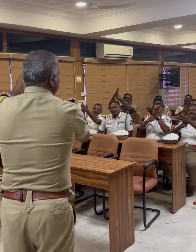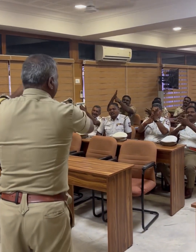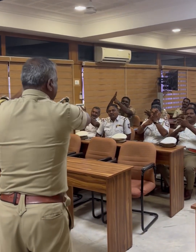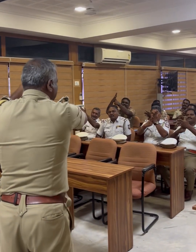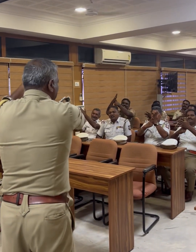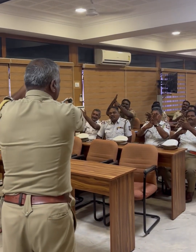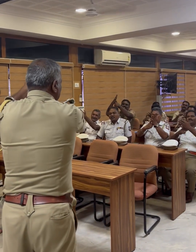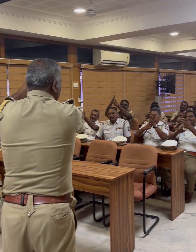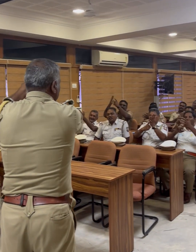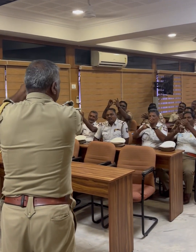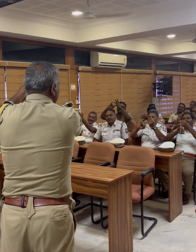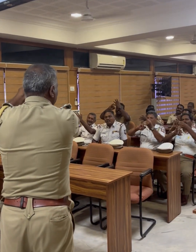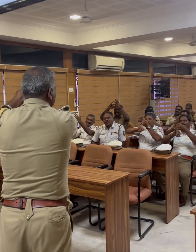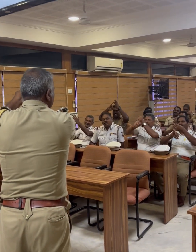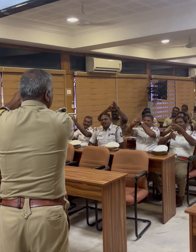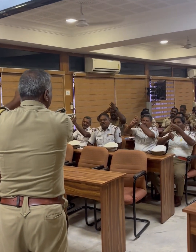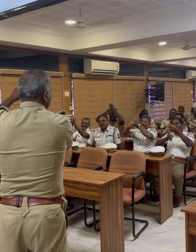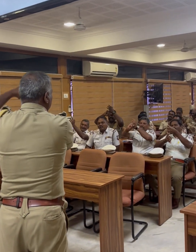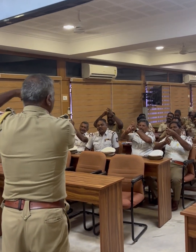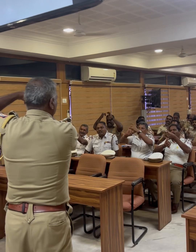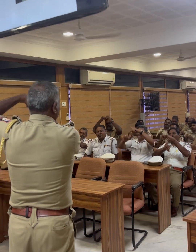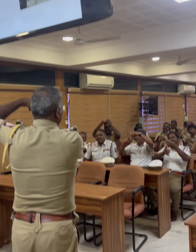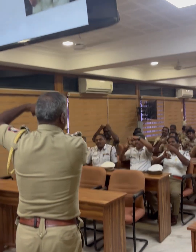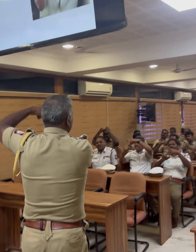S T